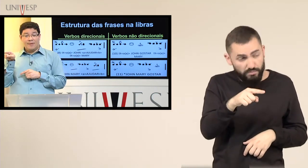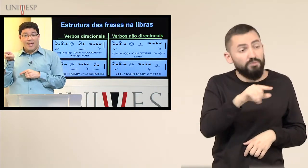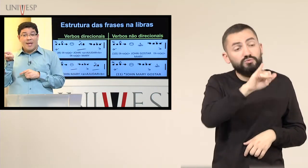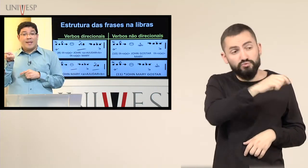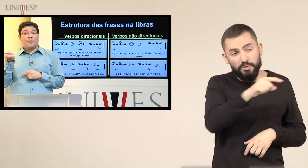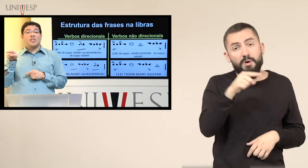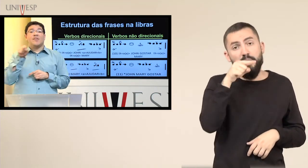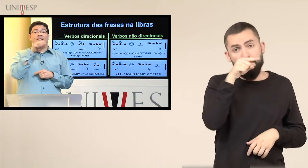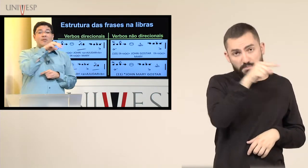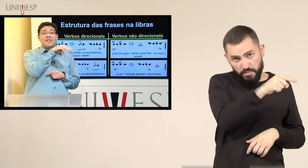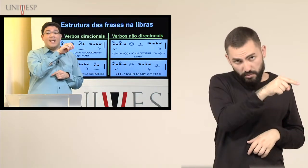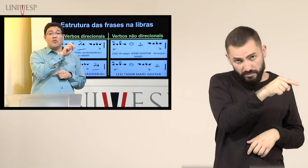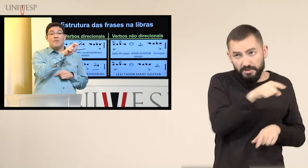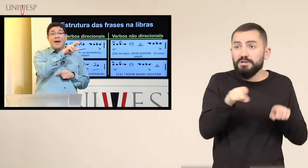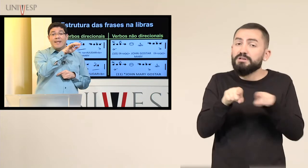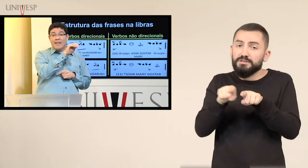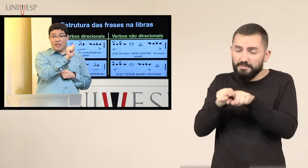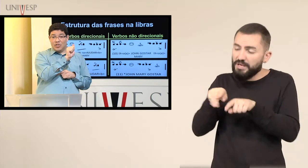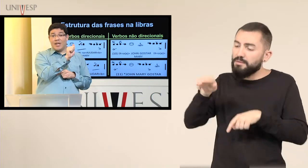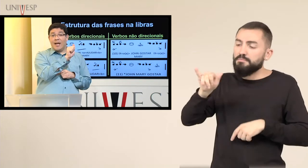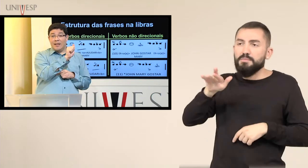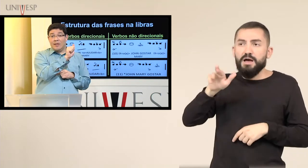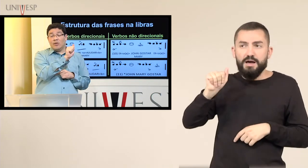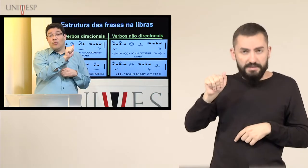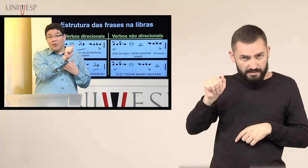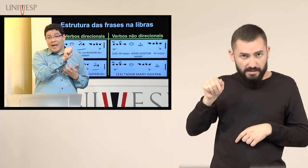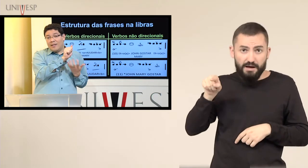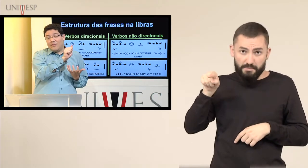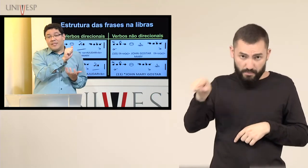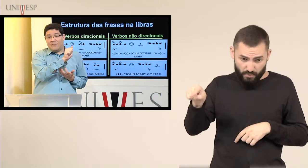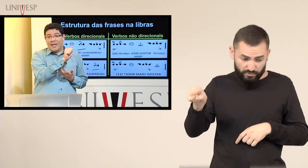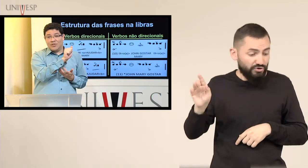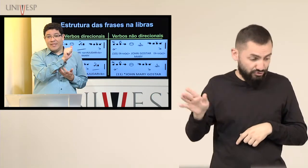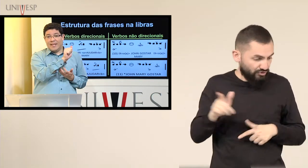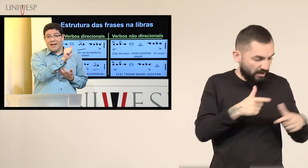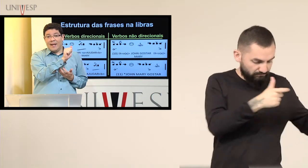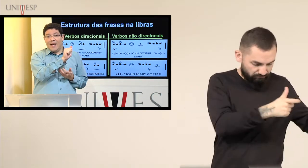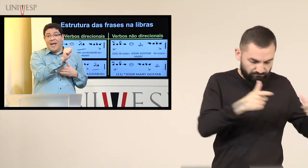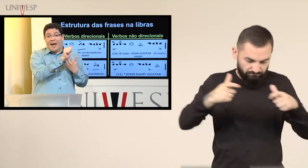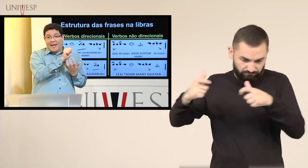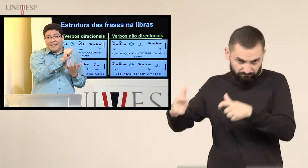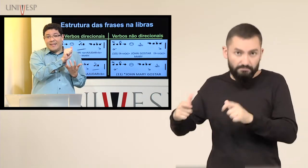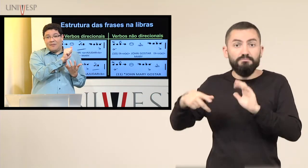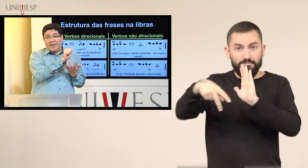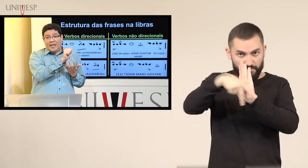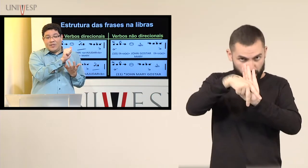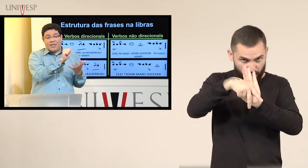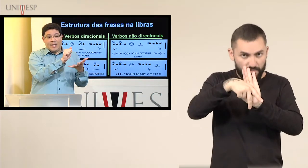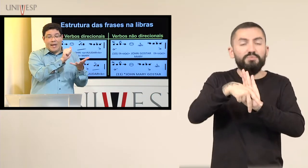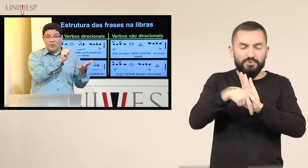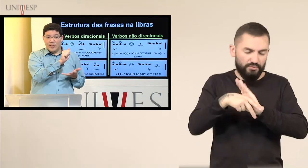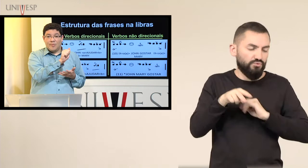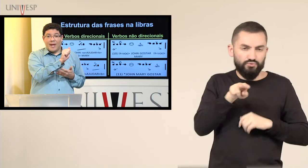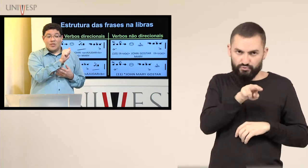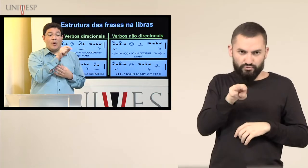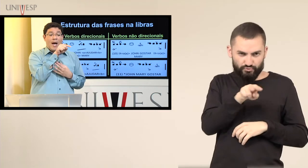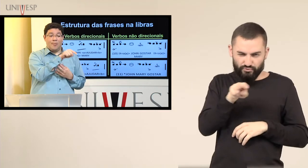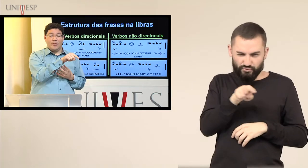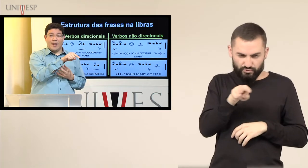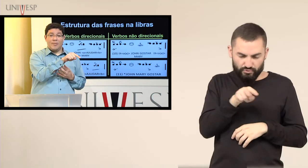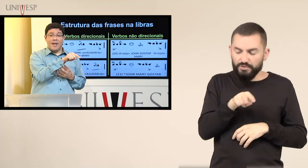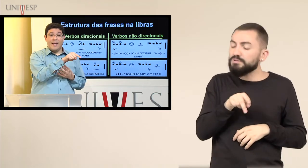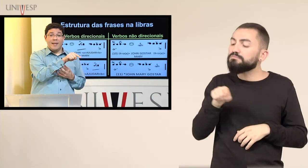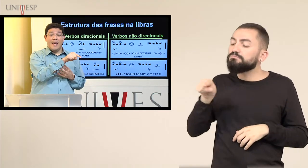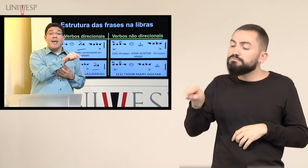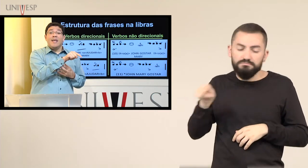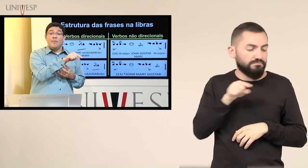ele, depois fazer o sinal de Maria já no lugar que você vai associar a esse referente no espaço,